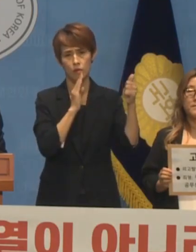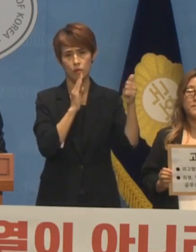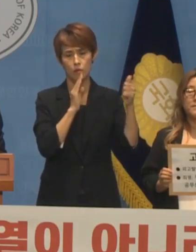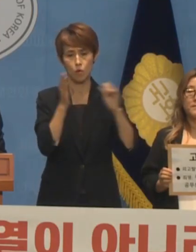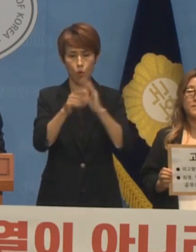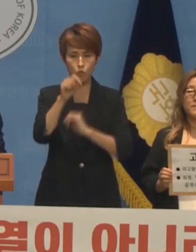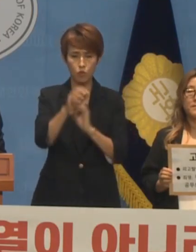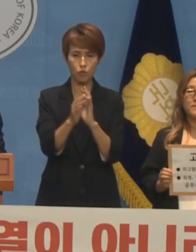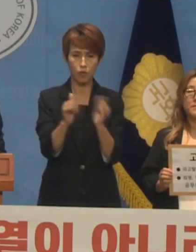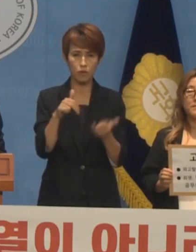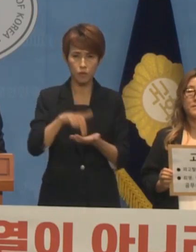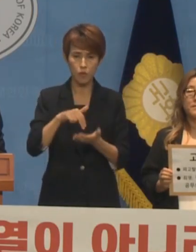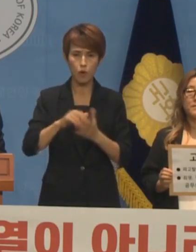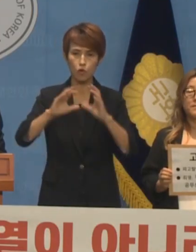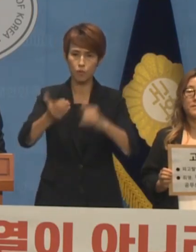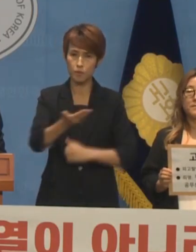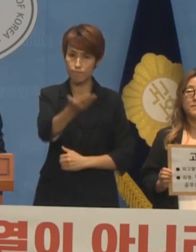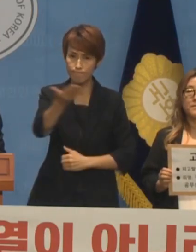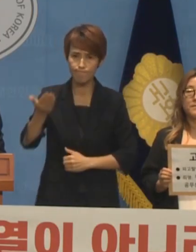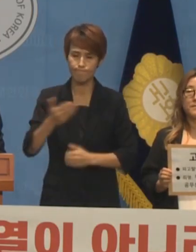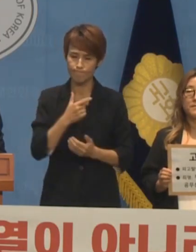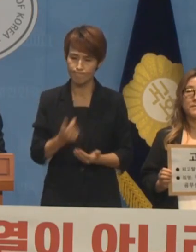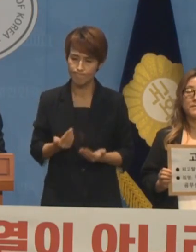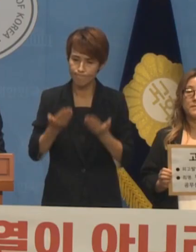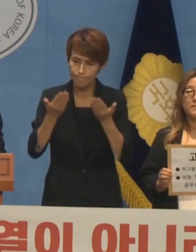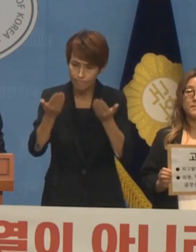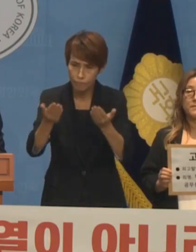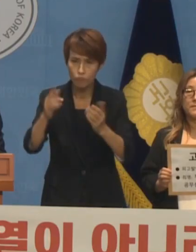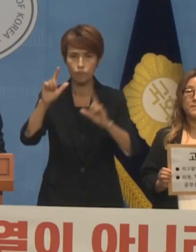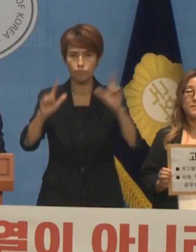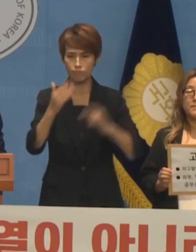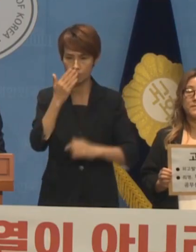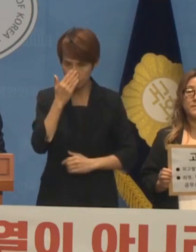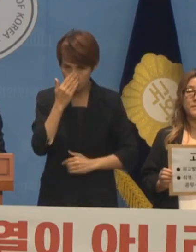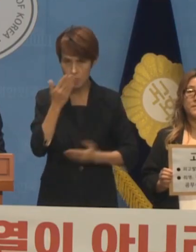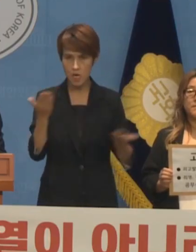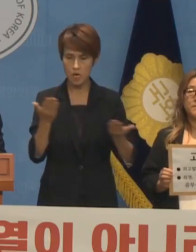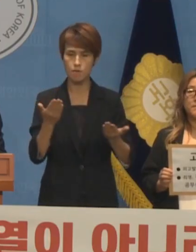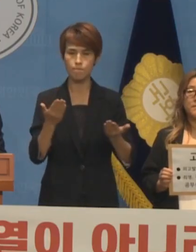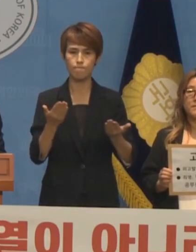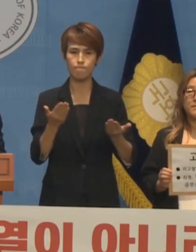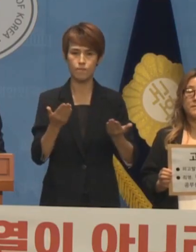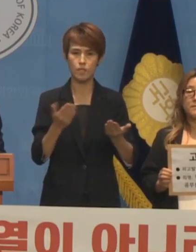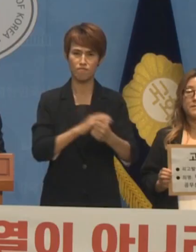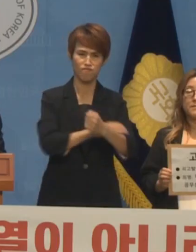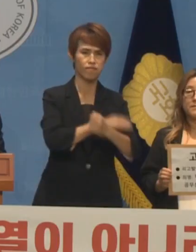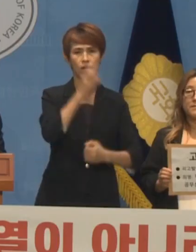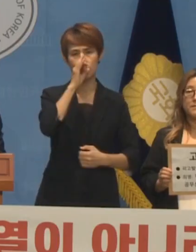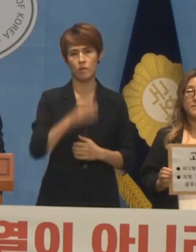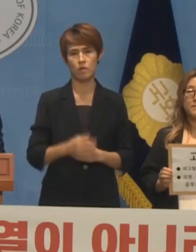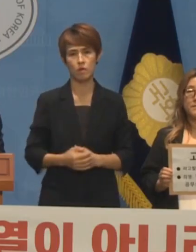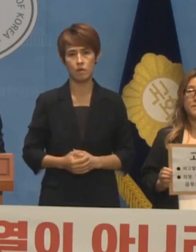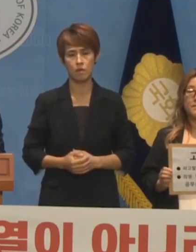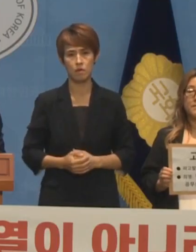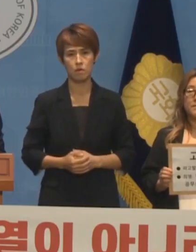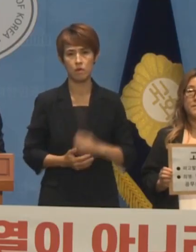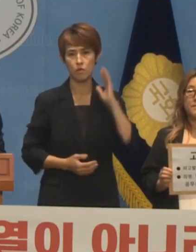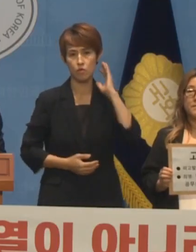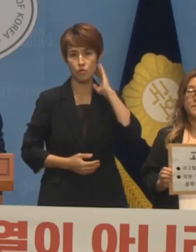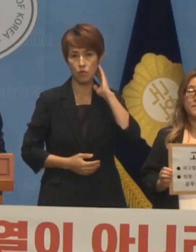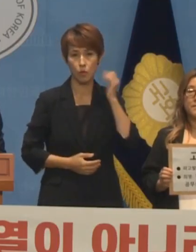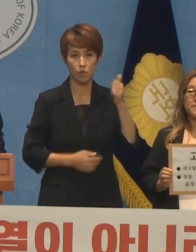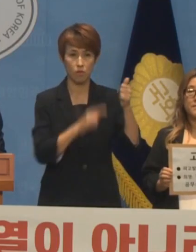국가공무원으로서 국가와 국민에 대하여 봉사하는 자세로 자신의 직무권한을 절제하여 행사해야 합니다. 그런데 피고발인